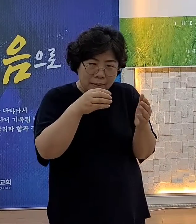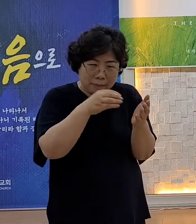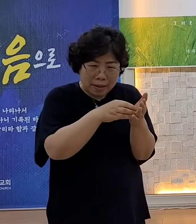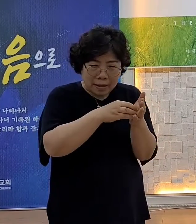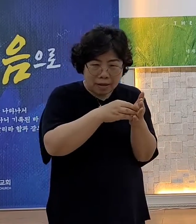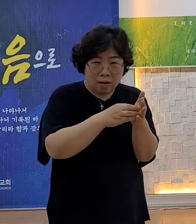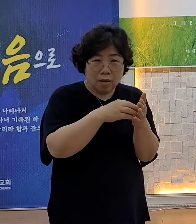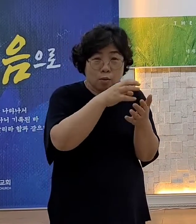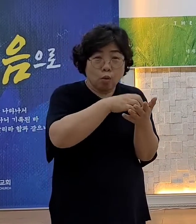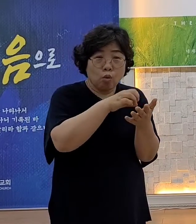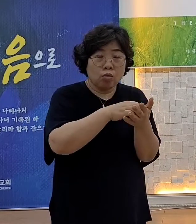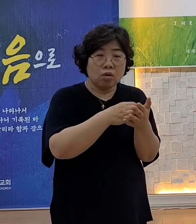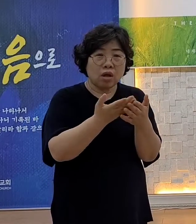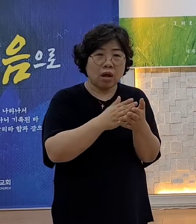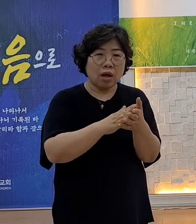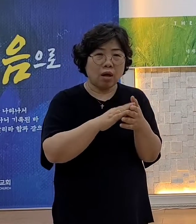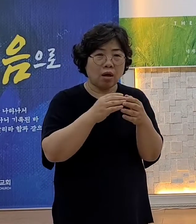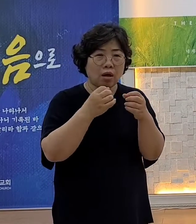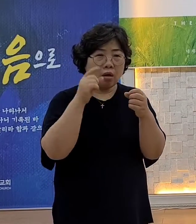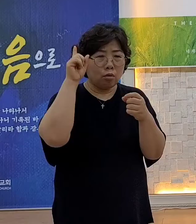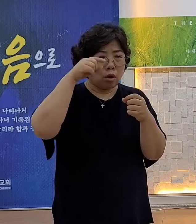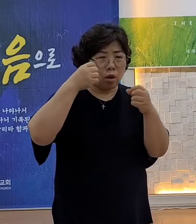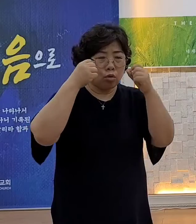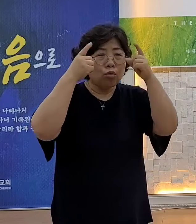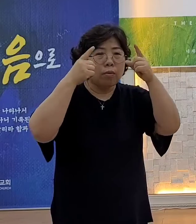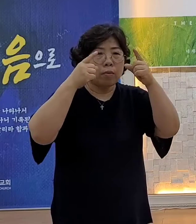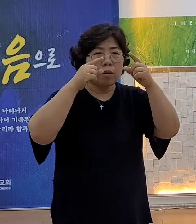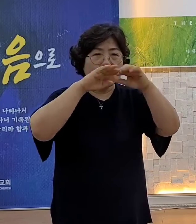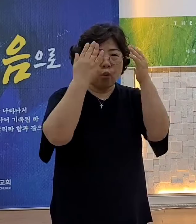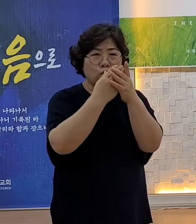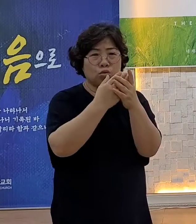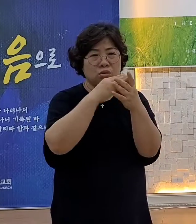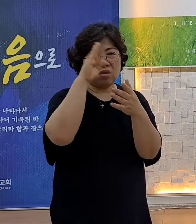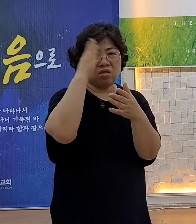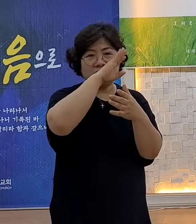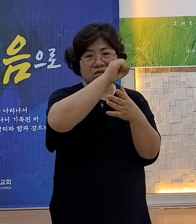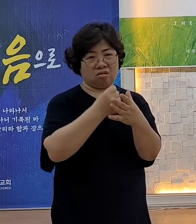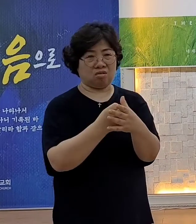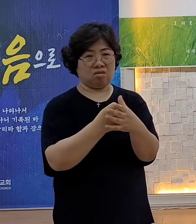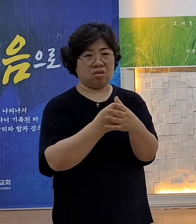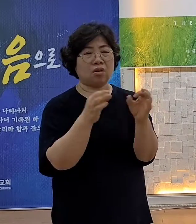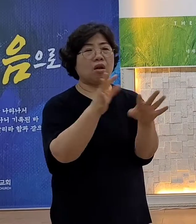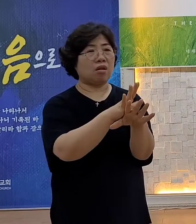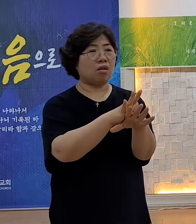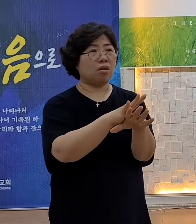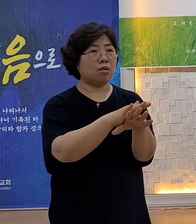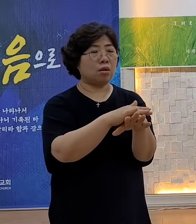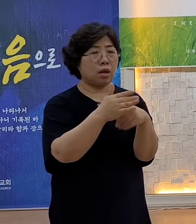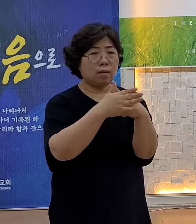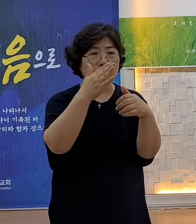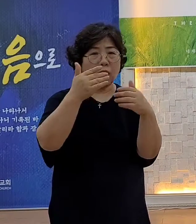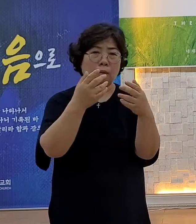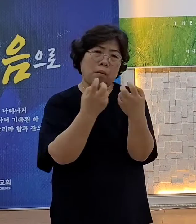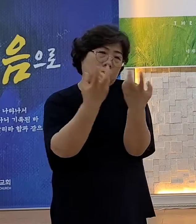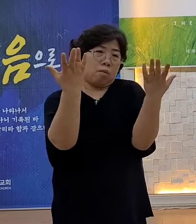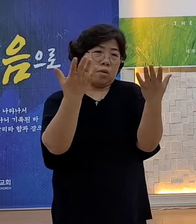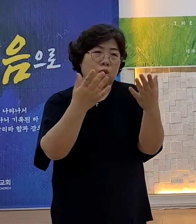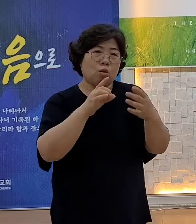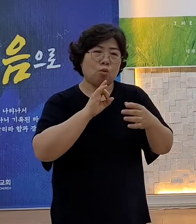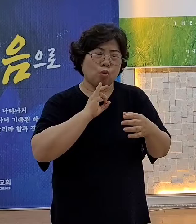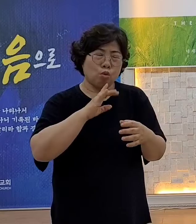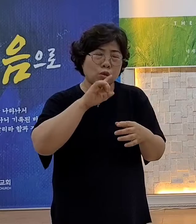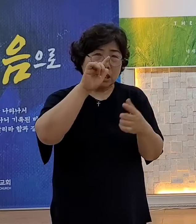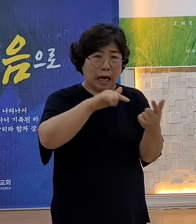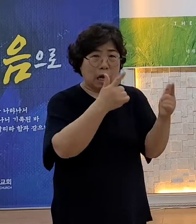모아놓은 사람은 다 썩어버리는 거 아시죠? 이게 하나님 나라의 원리였다라는 것입니다. 그래서 이들이 이제